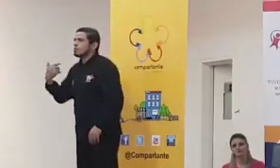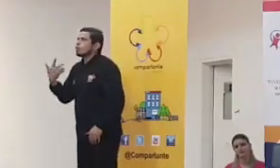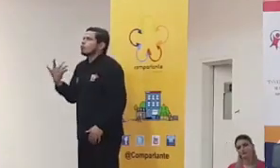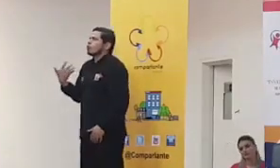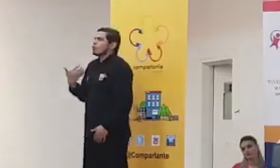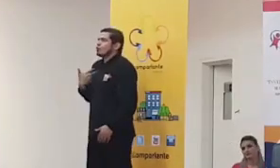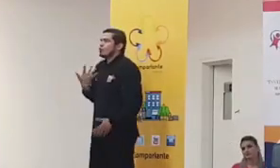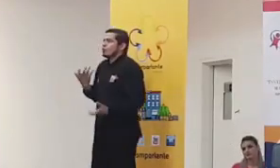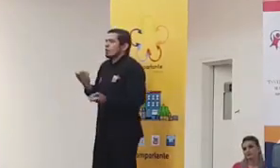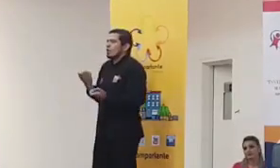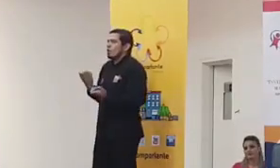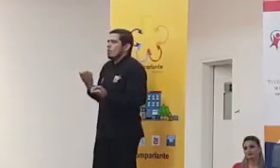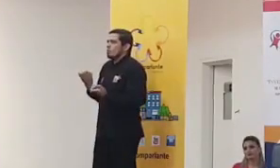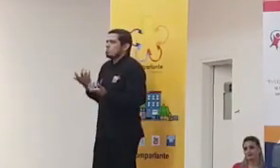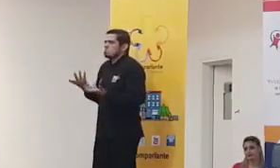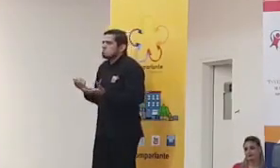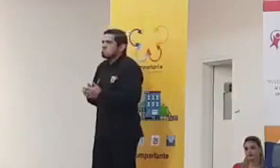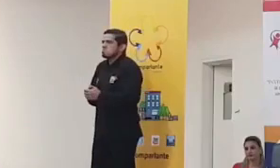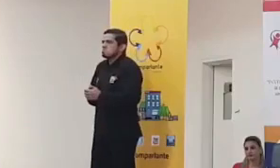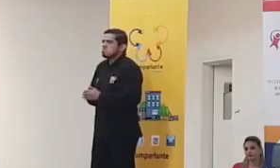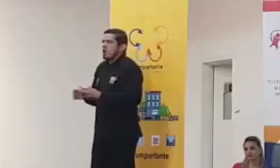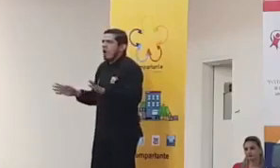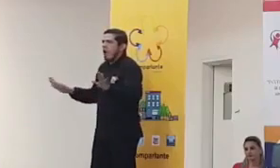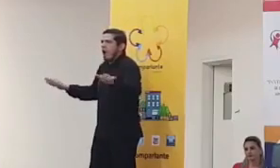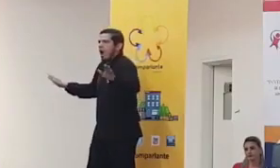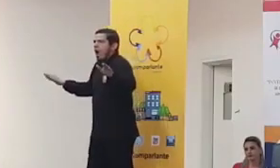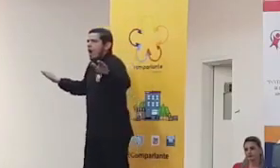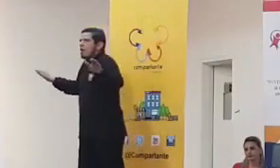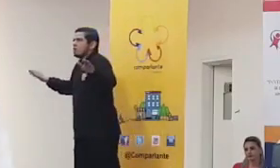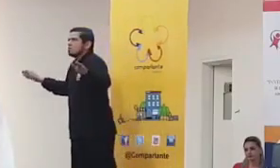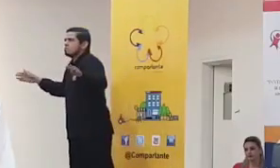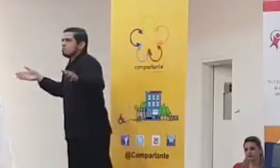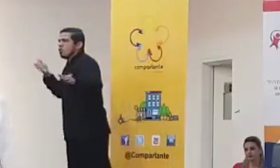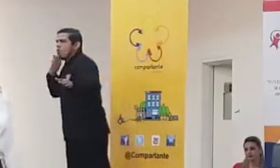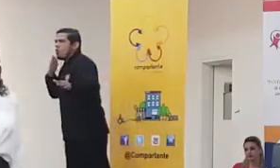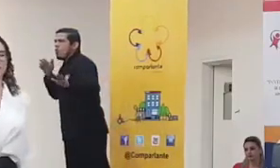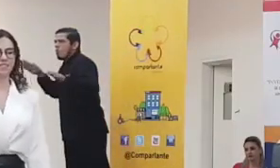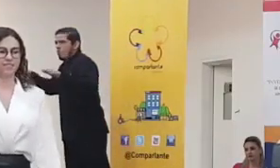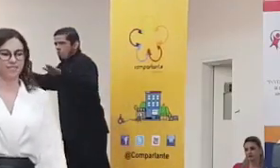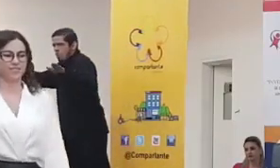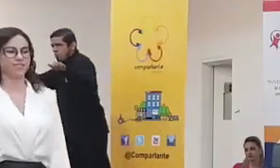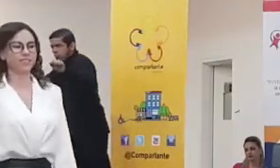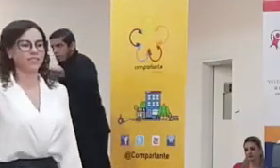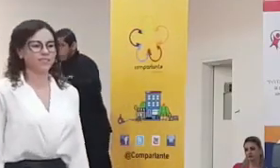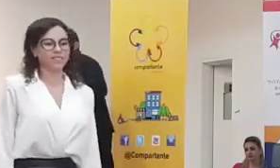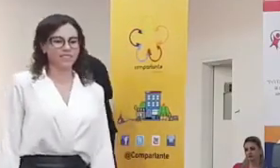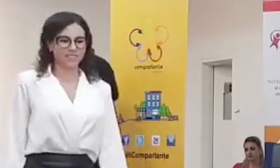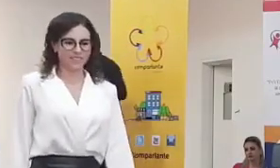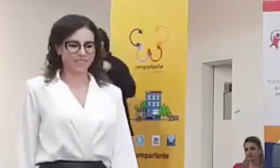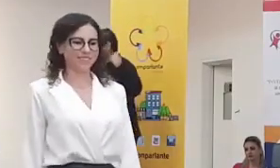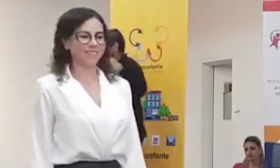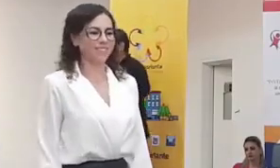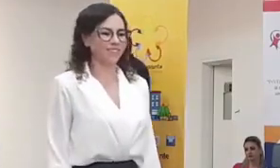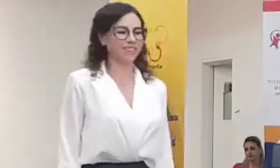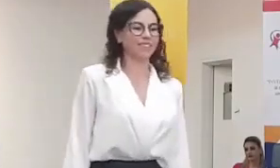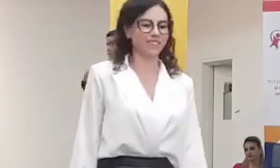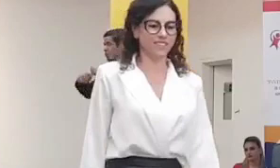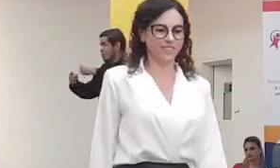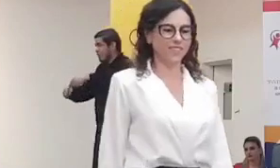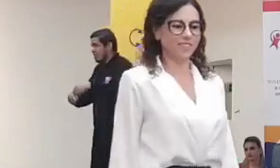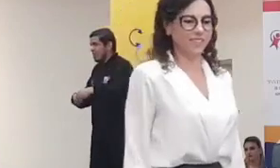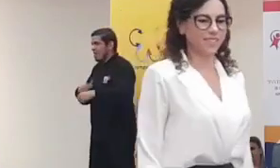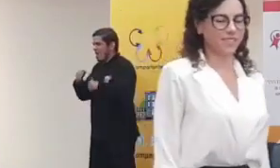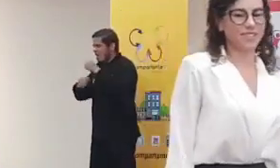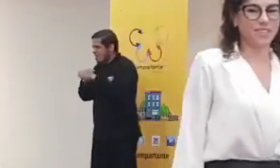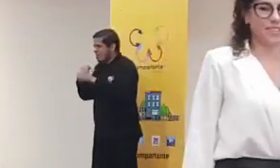Yo vivo esa inseguridad todos los días. 365 días al año. 24 horas al día, 7 días a la